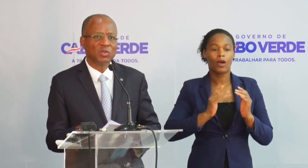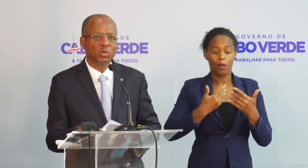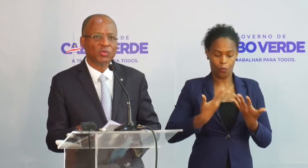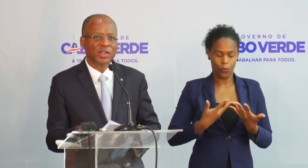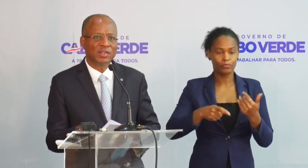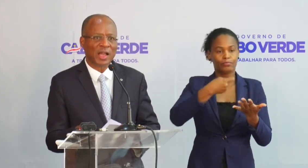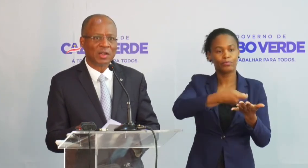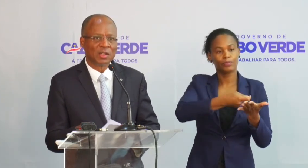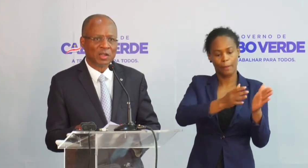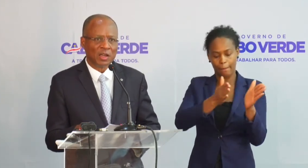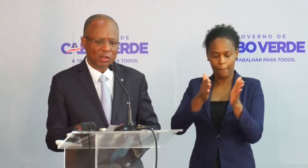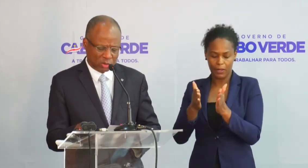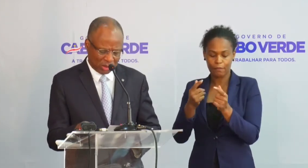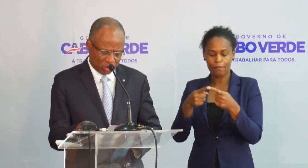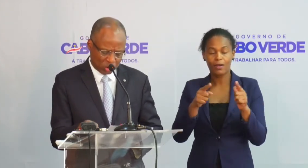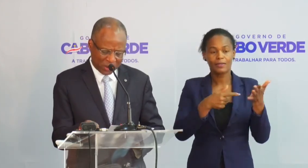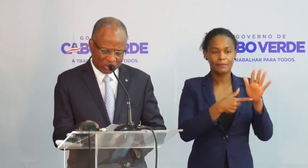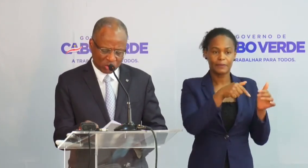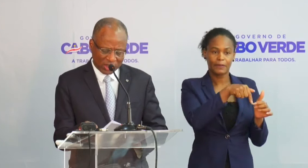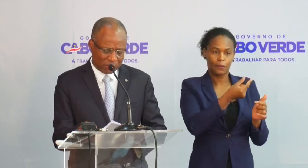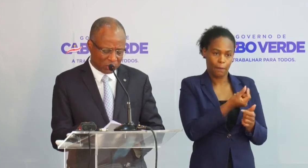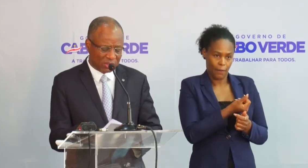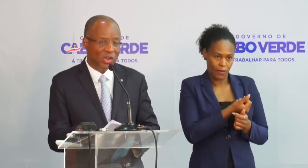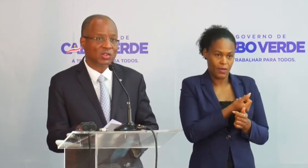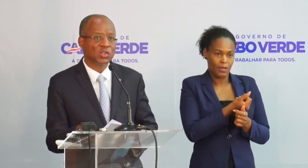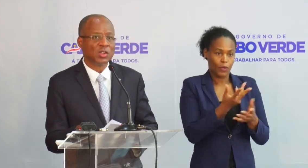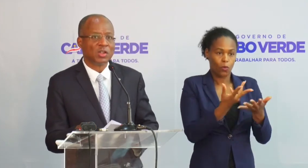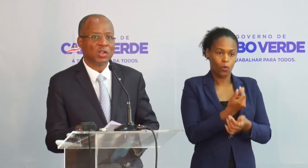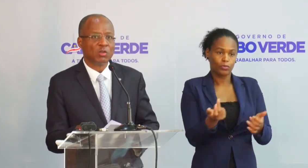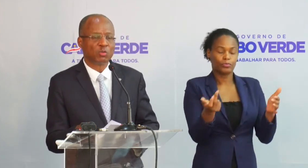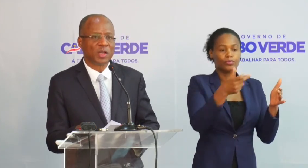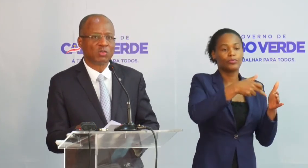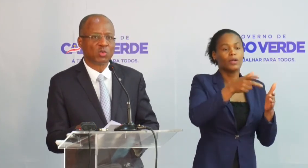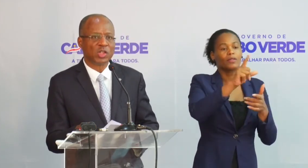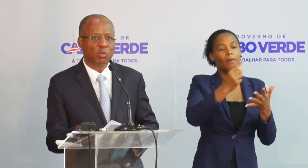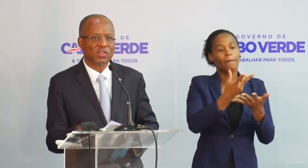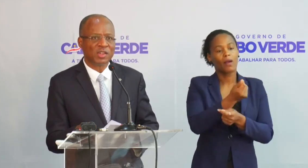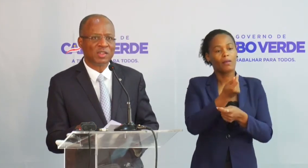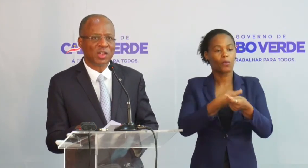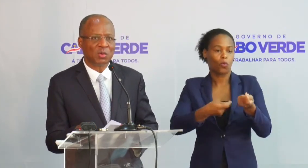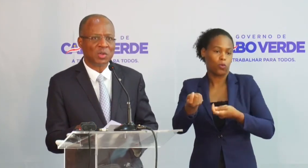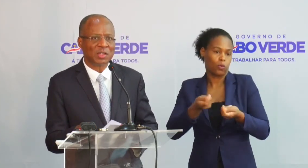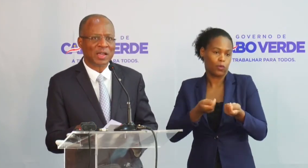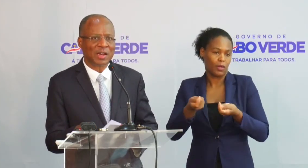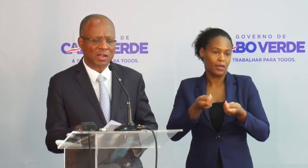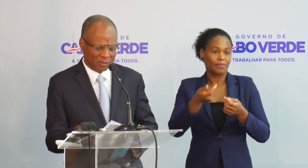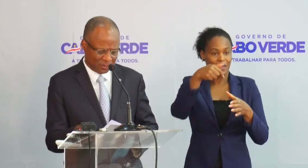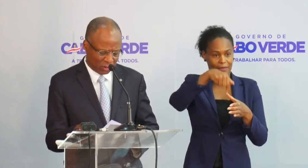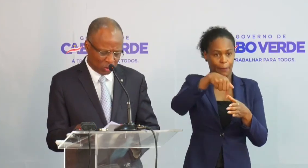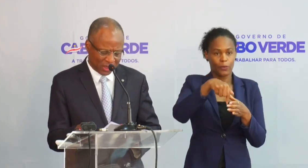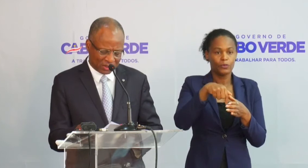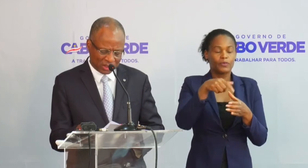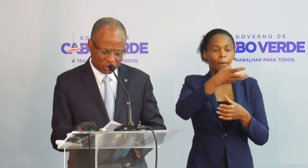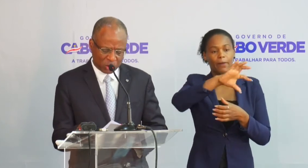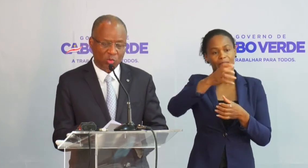parte do diferencial entre os preços das importações e os preços da comercialização interna